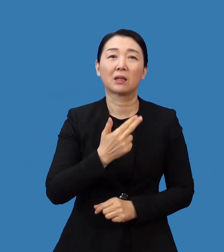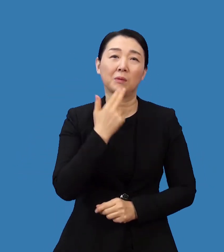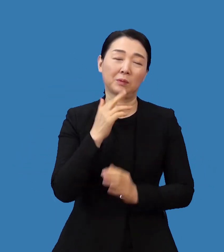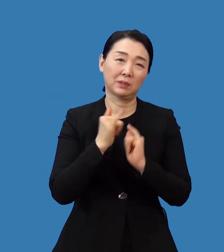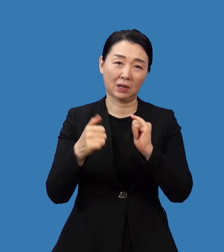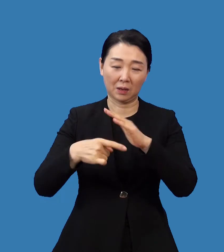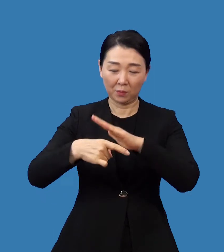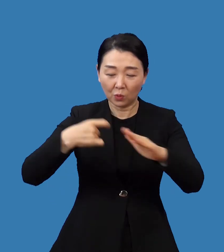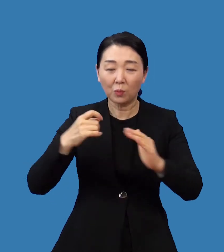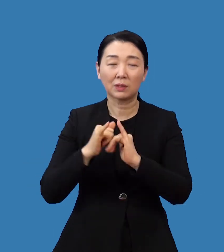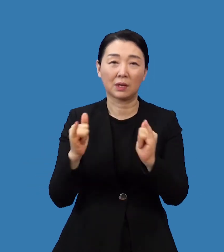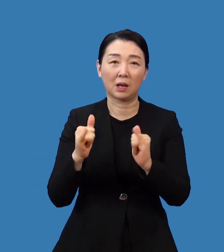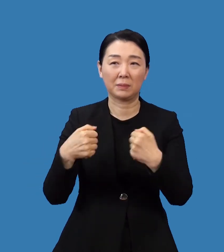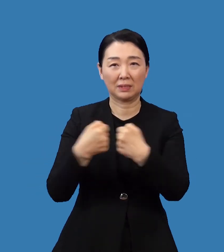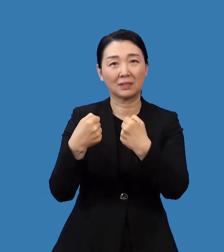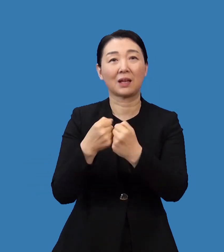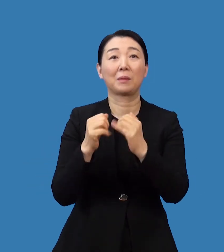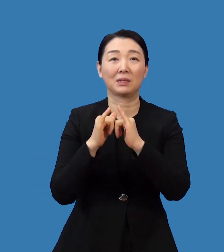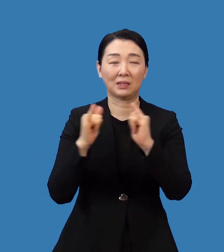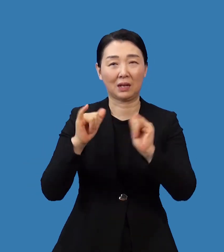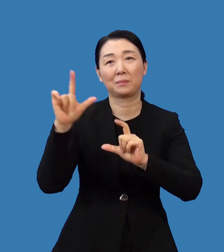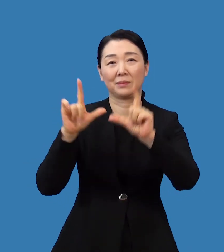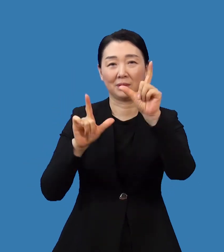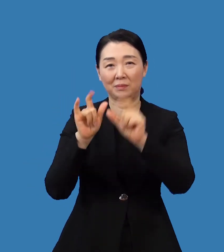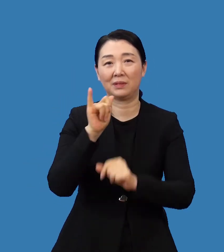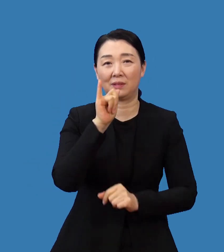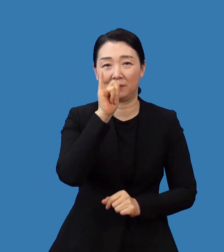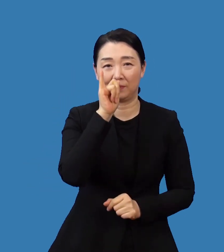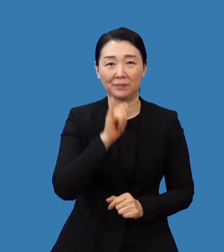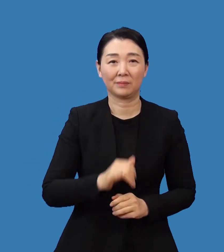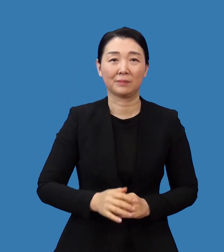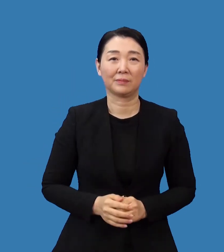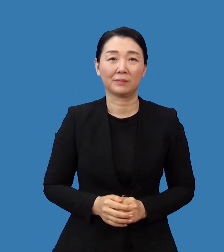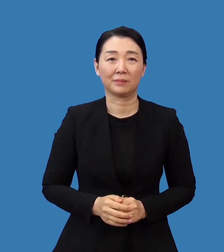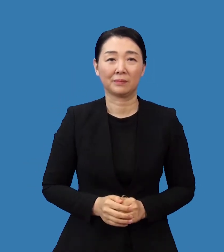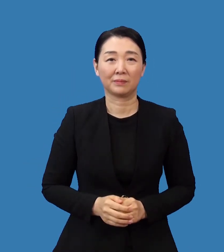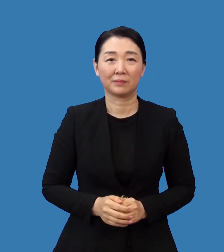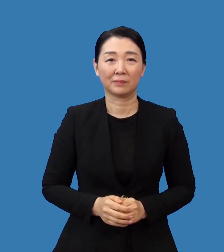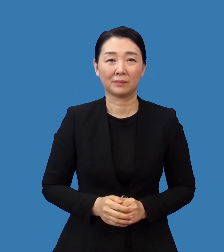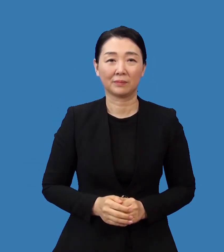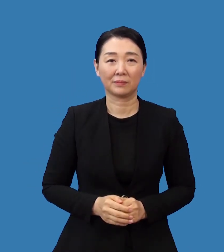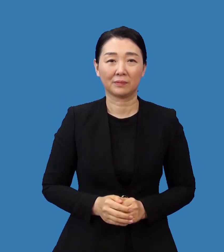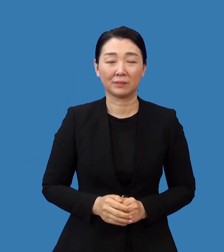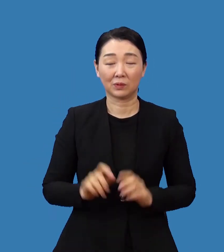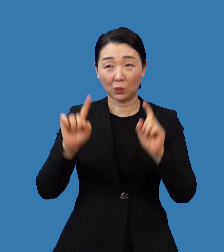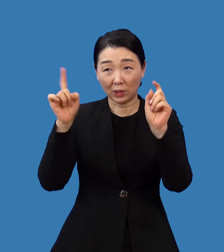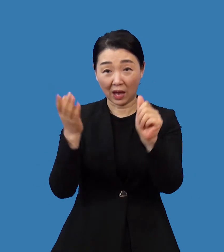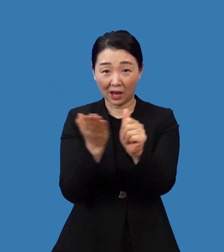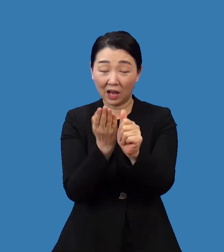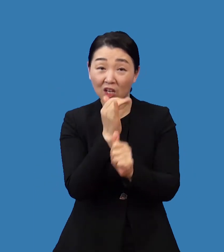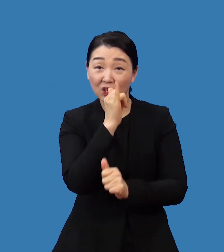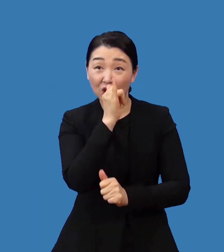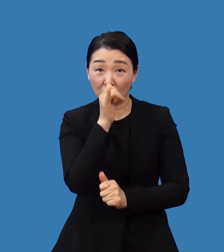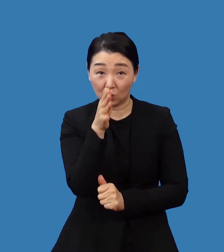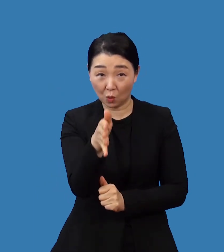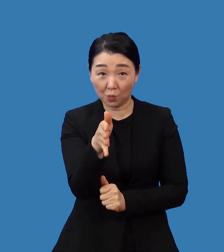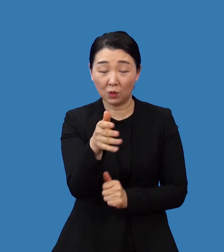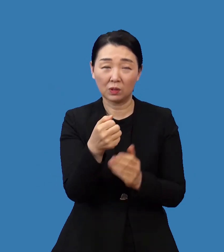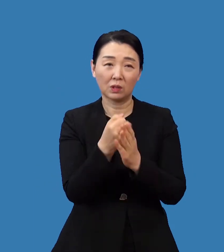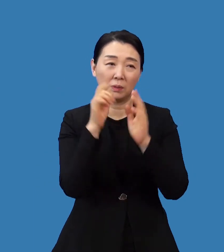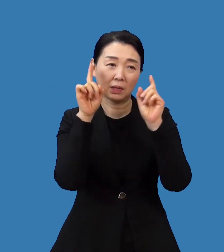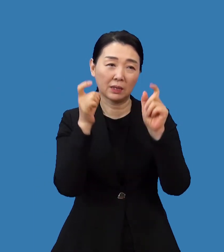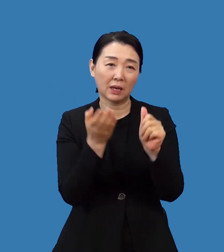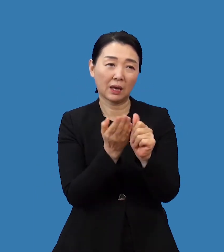도벽꾼, 싸움꾼, 이런 이미지를 갖고 있었고, 또 양을 치기 때문에 양떼들에게